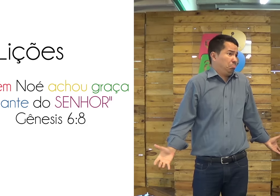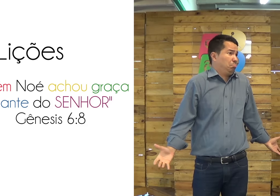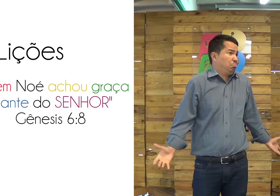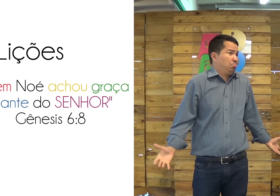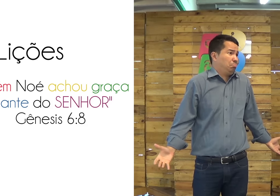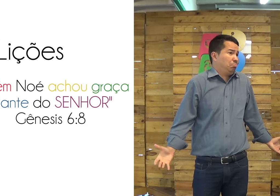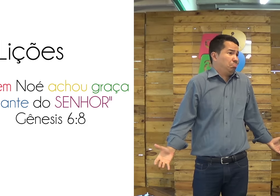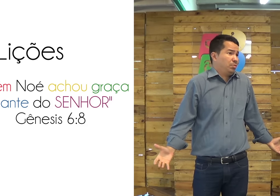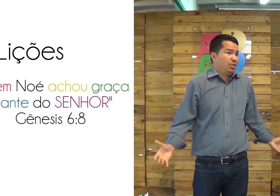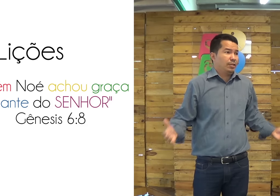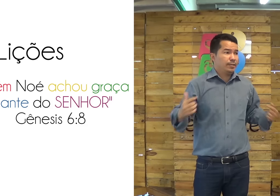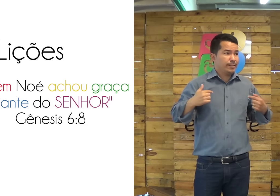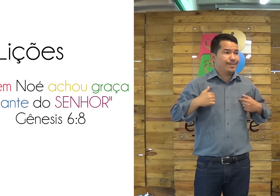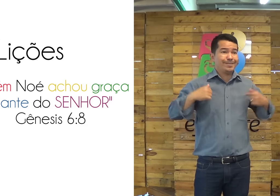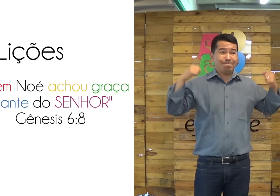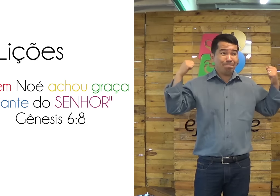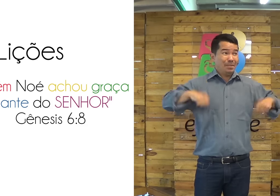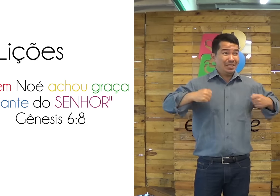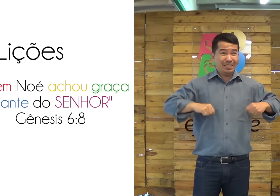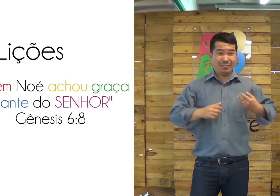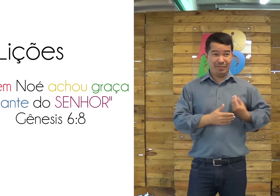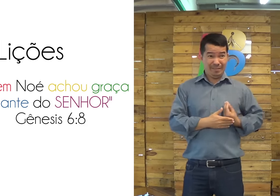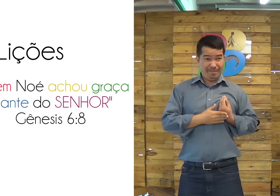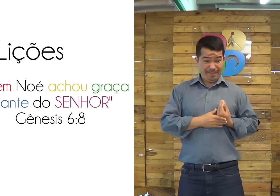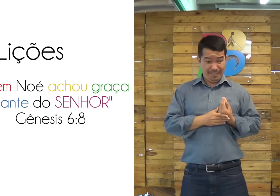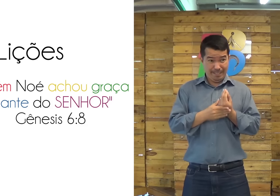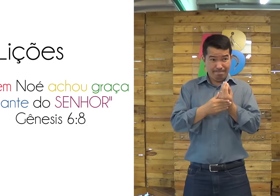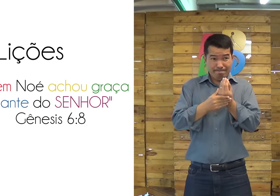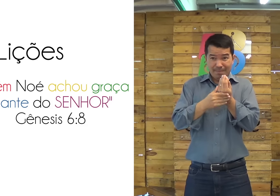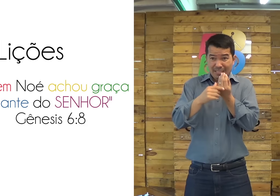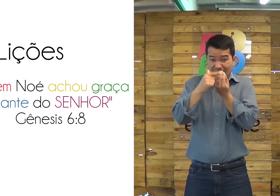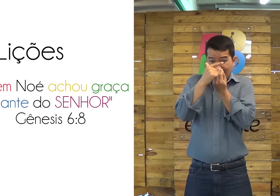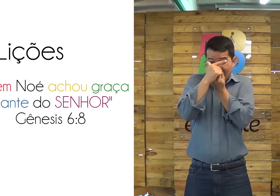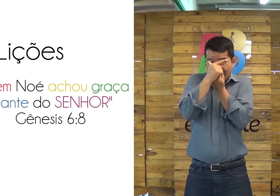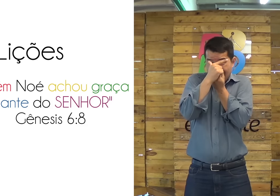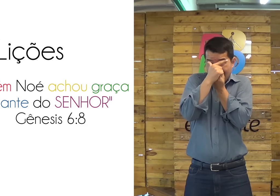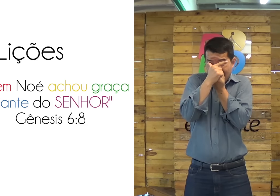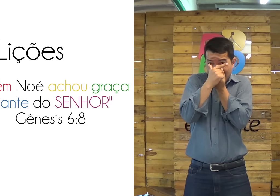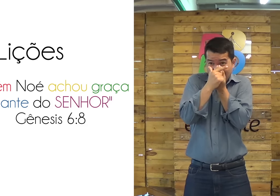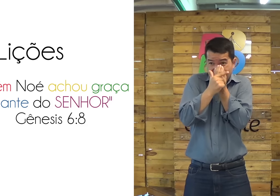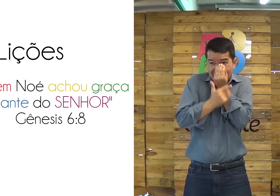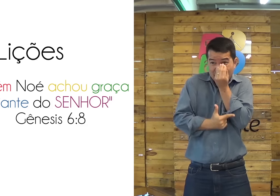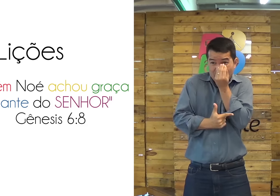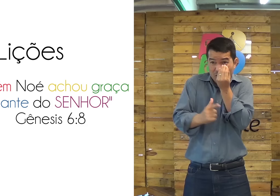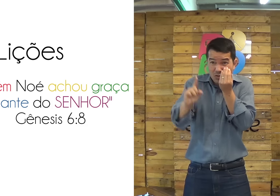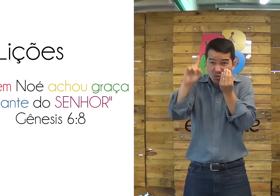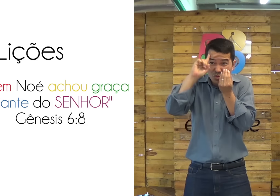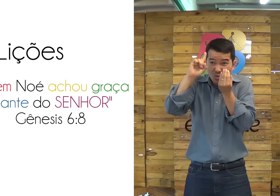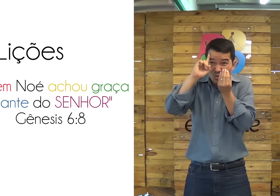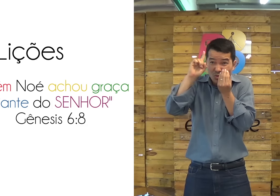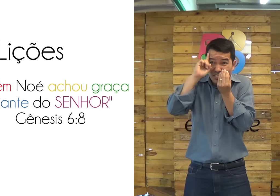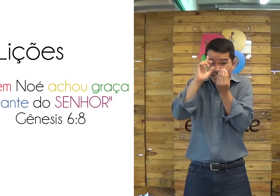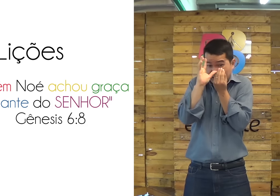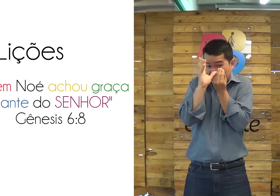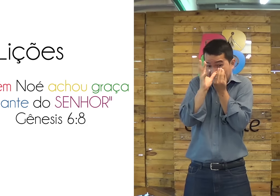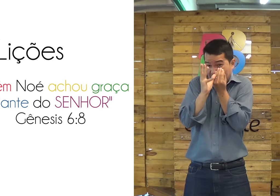não é verdade então eu preciso que a minha vida esteja limpa